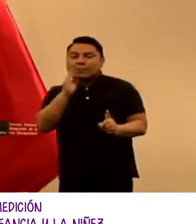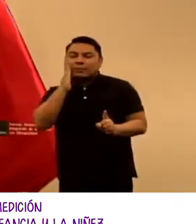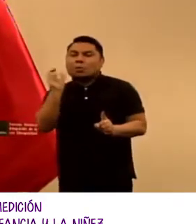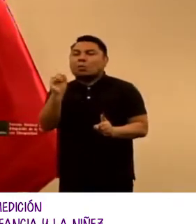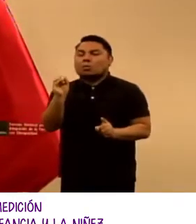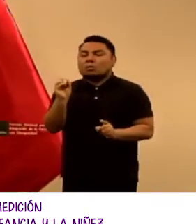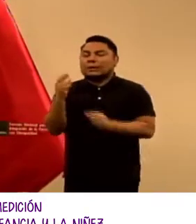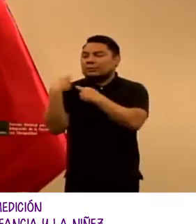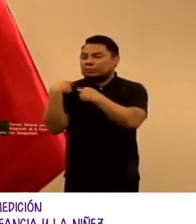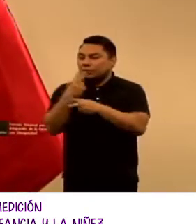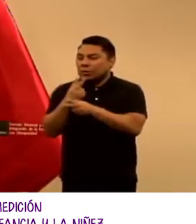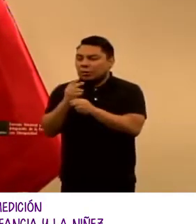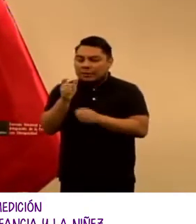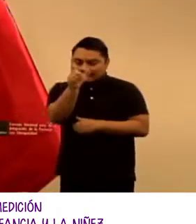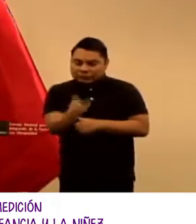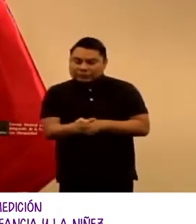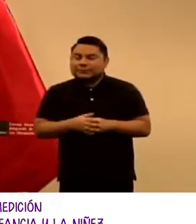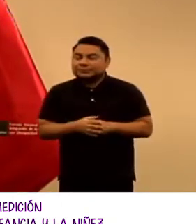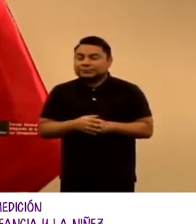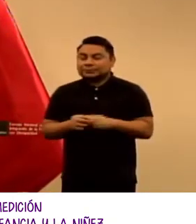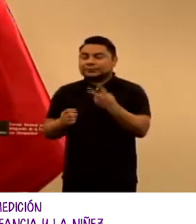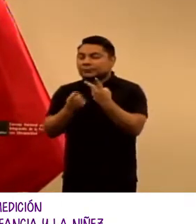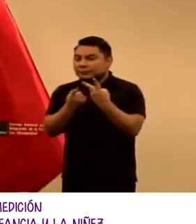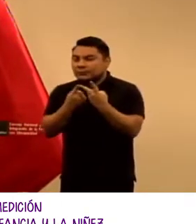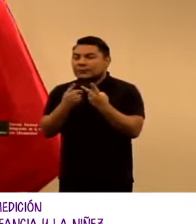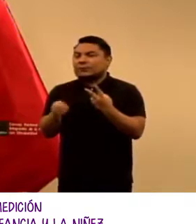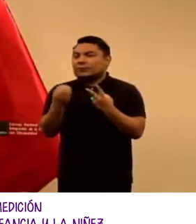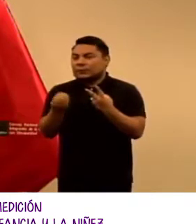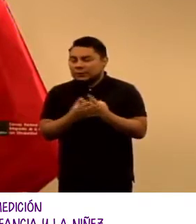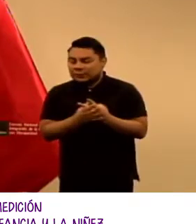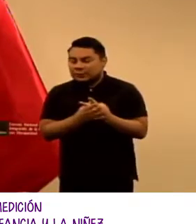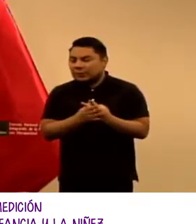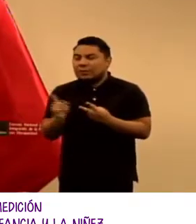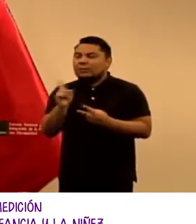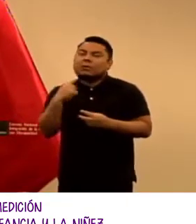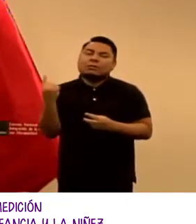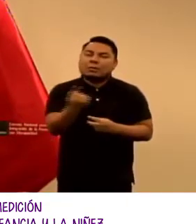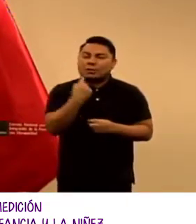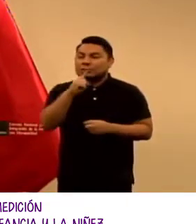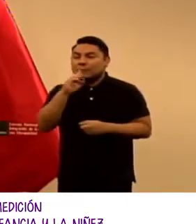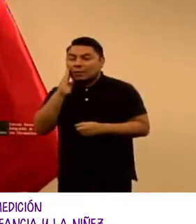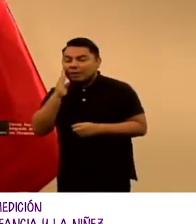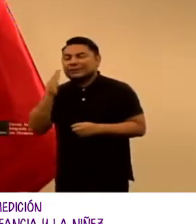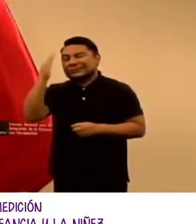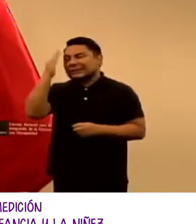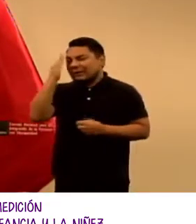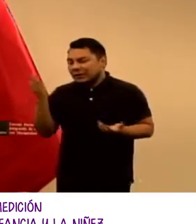cuidador personal. En segundo lugar, porque no todos los padres